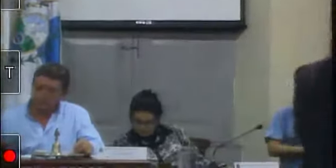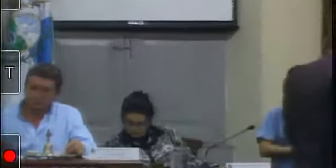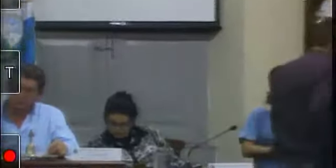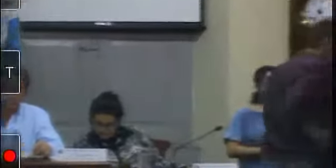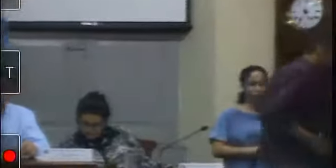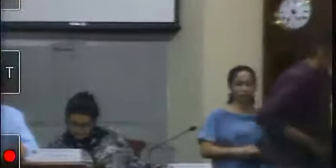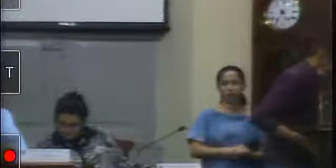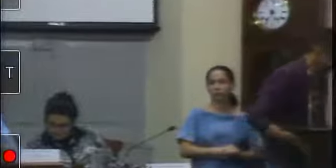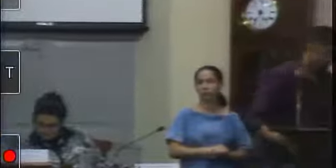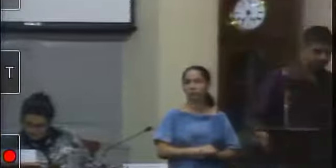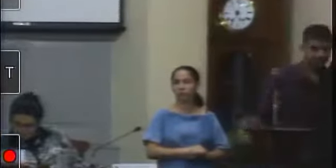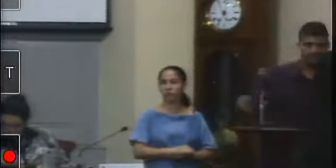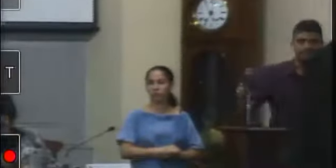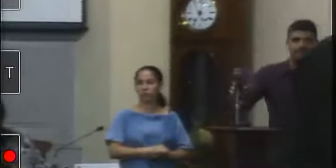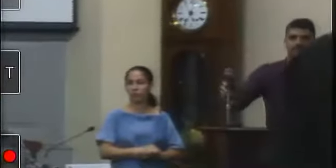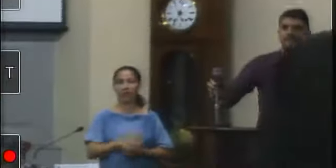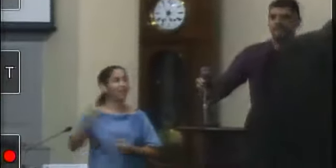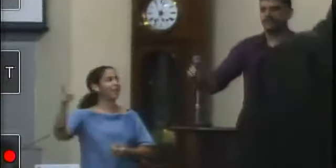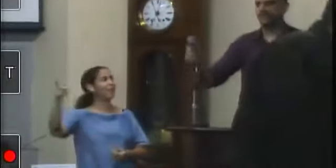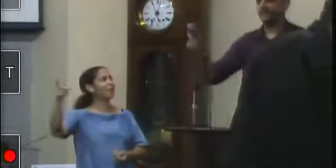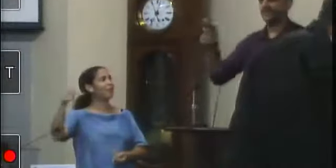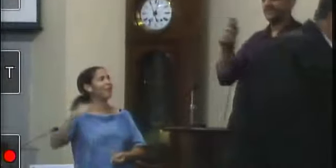Hora do